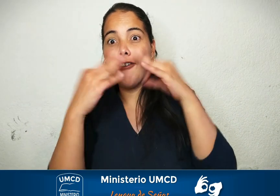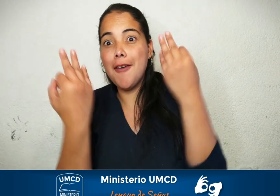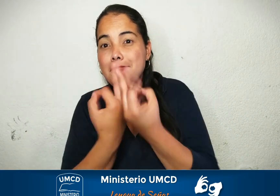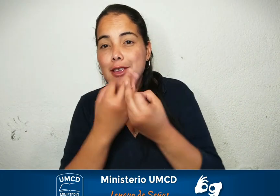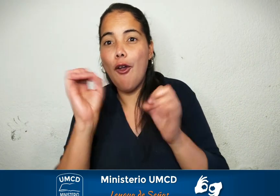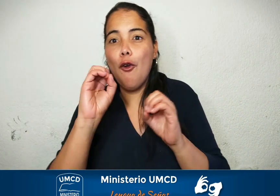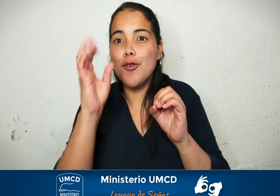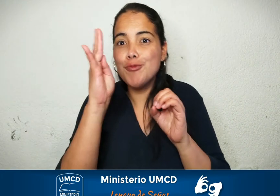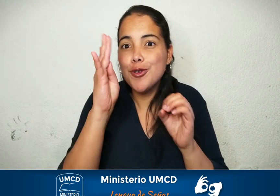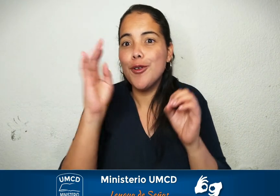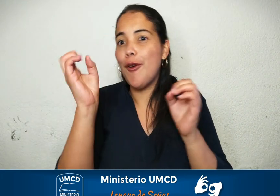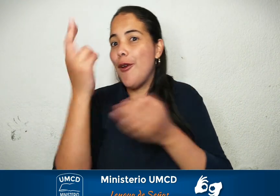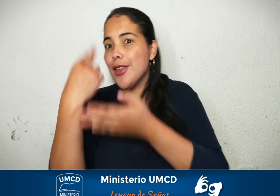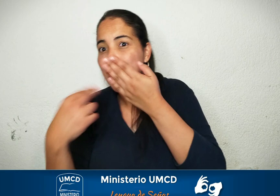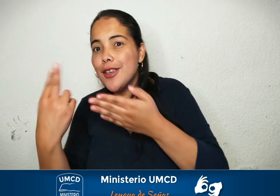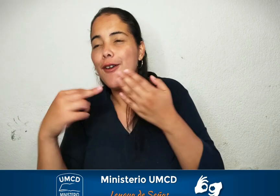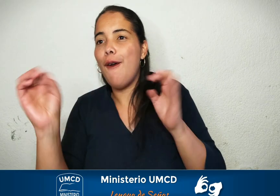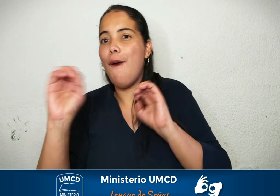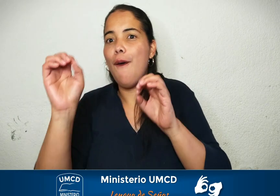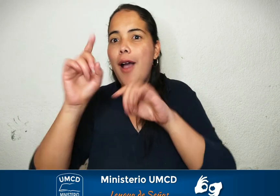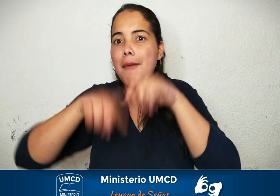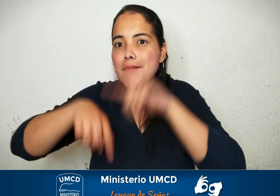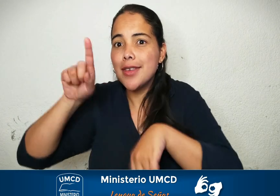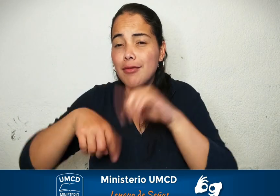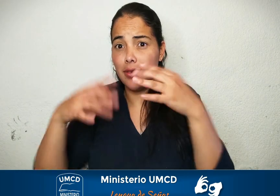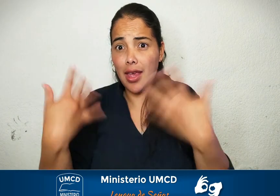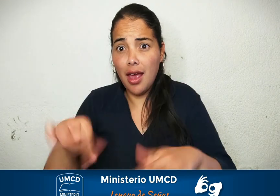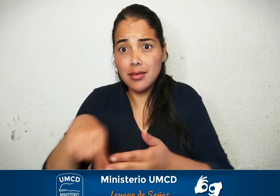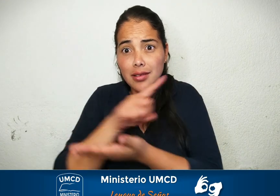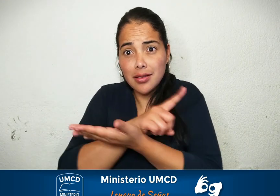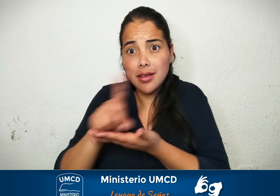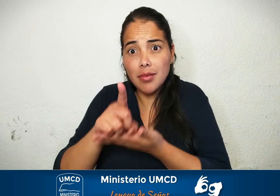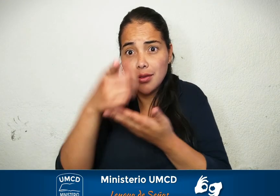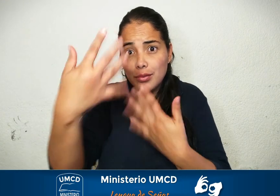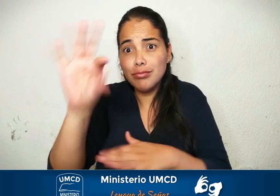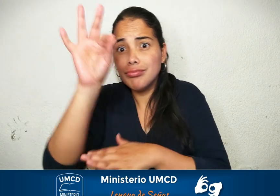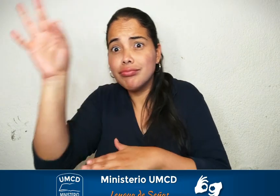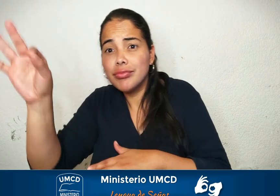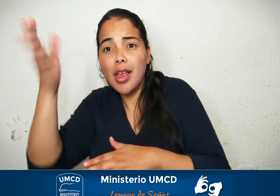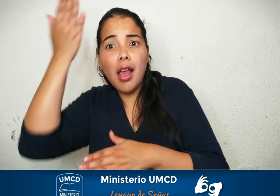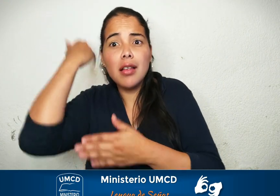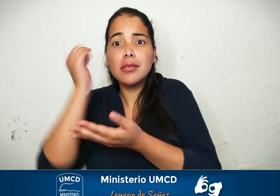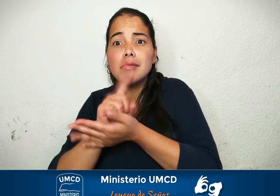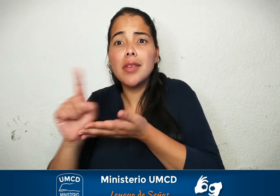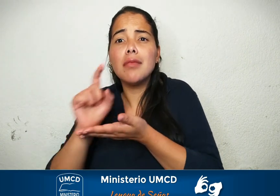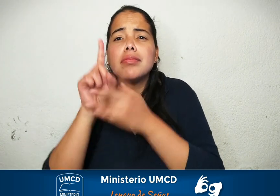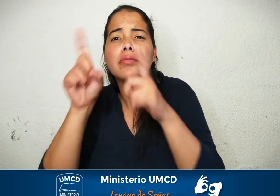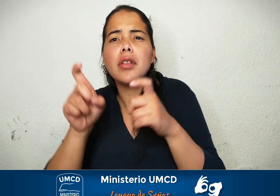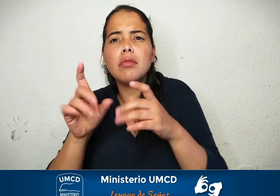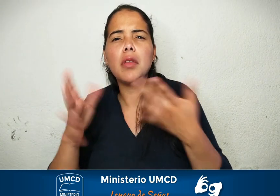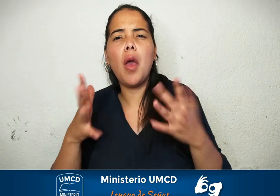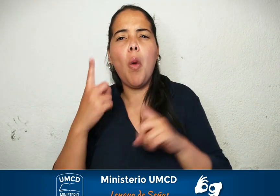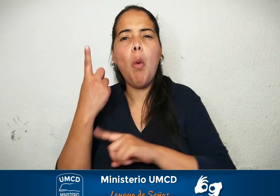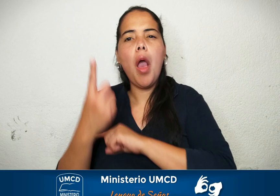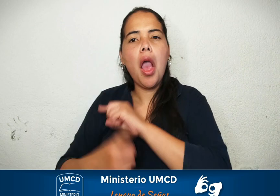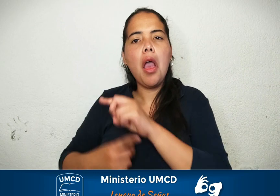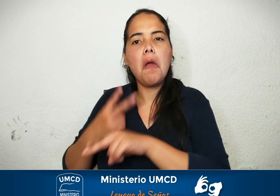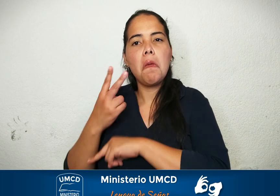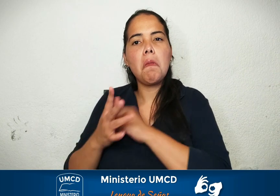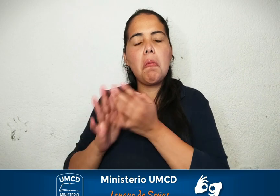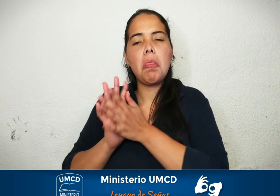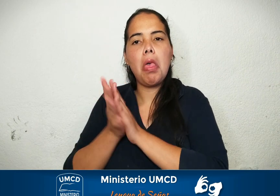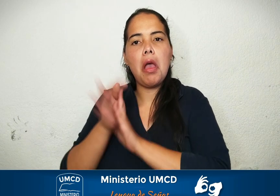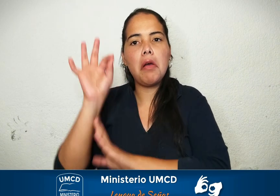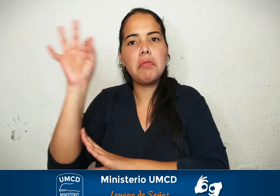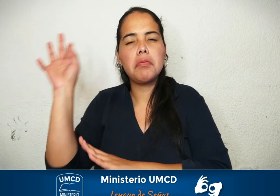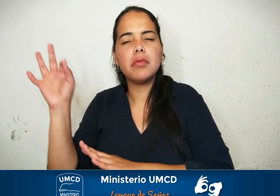¿Cuál ha sido su motivación en esta última semana si es que ha estado hablando de Cristo a otros? Y si no, ¿qué